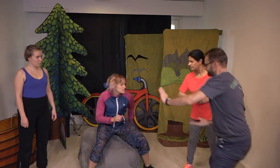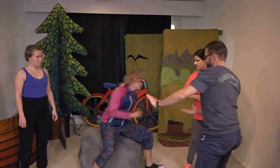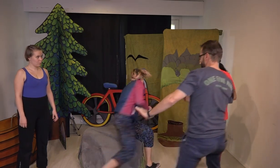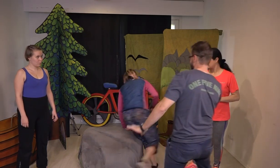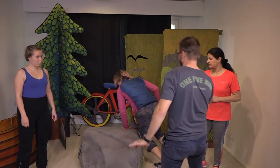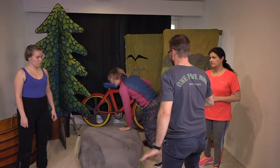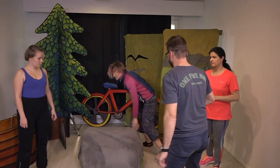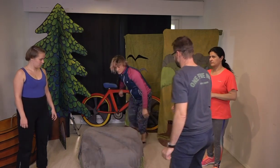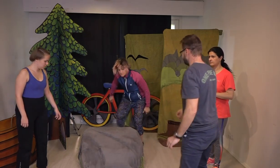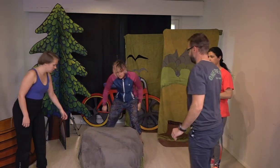Vähän enemmän tempoa.